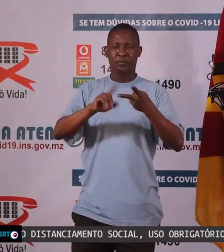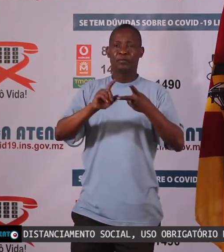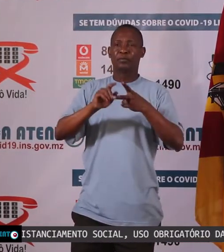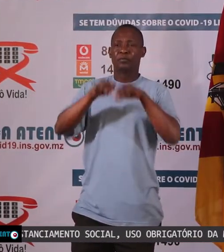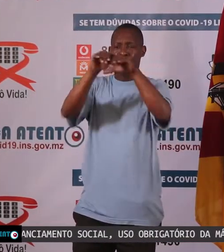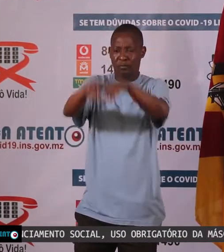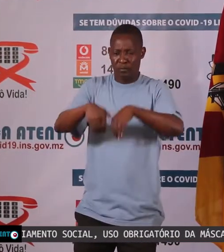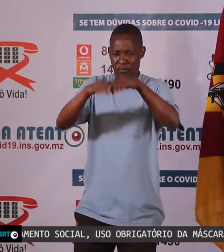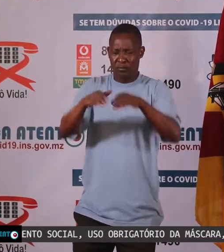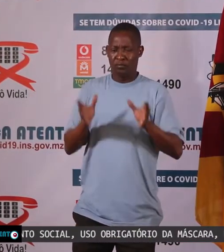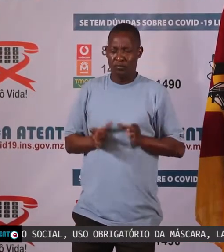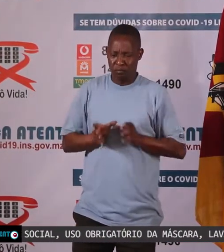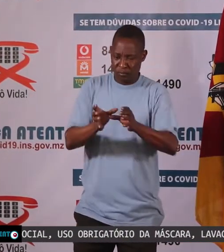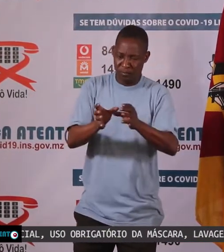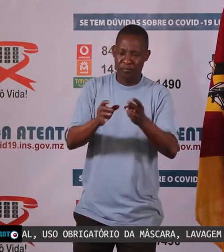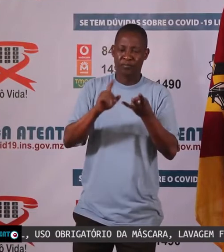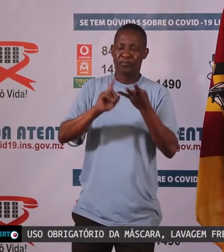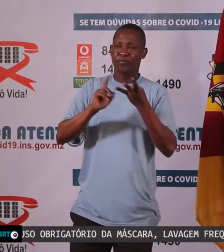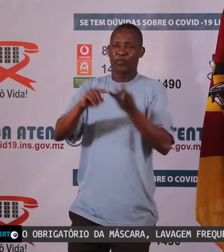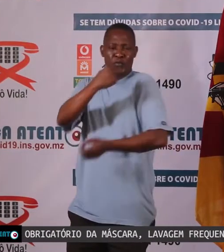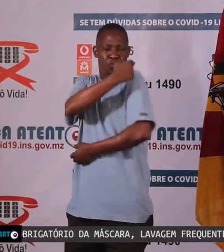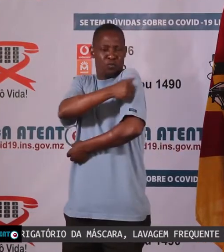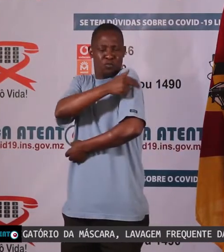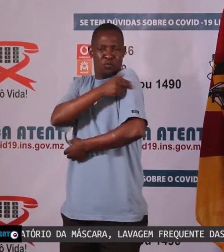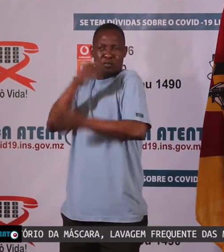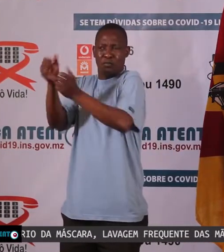cemitérios, morgues.